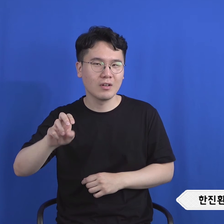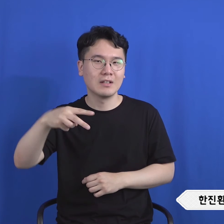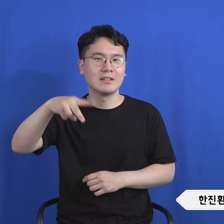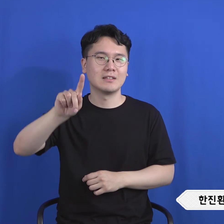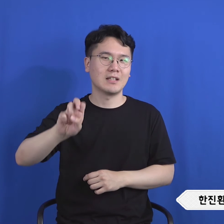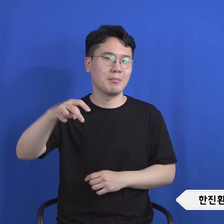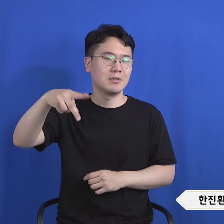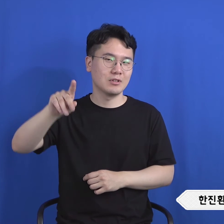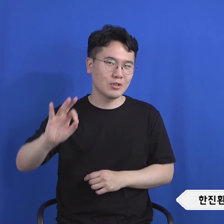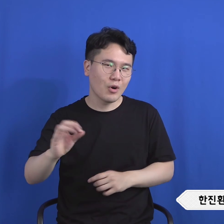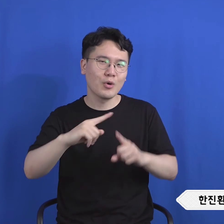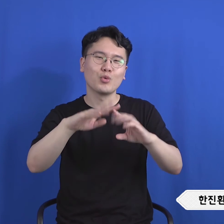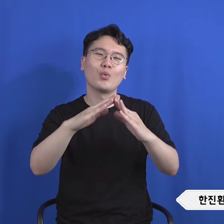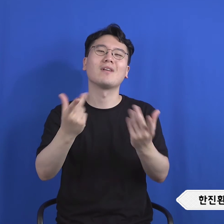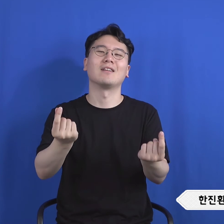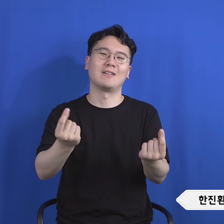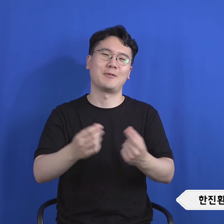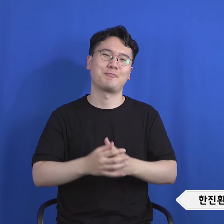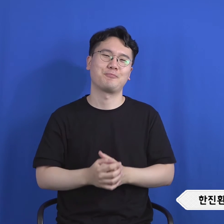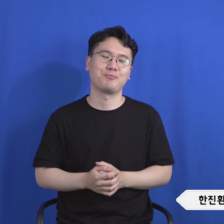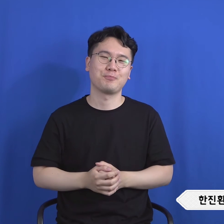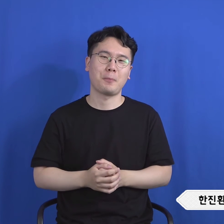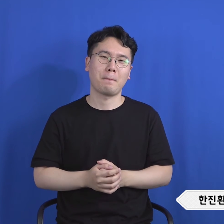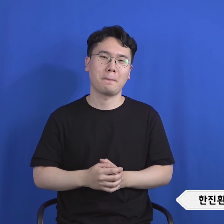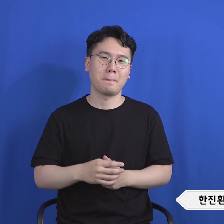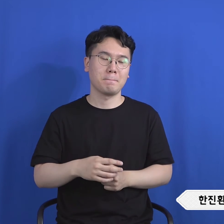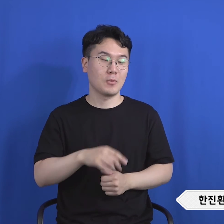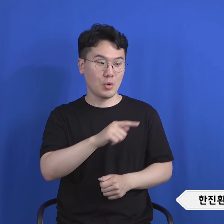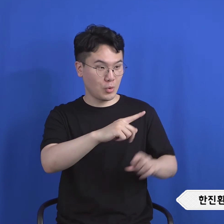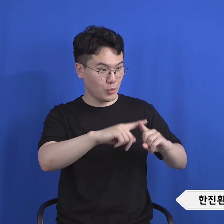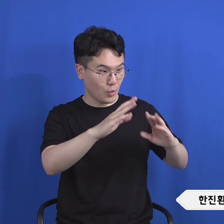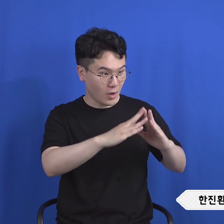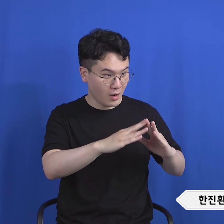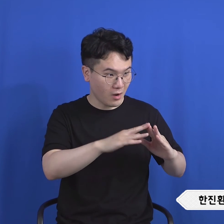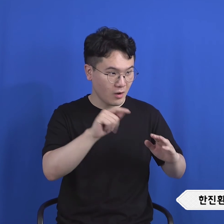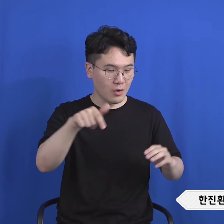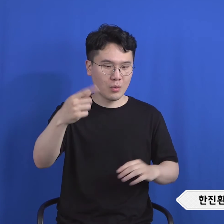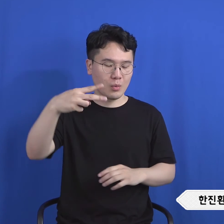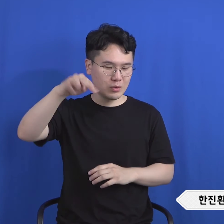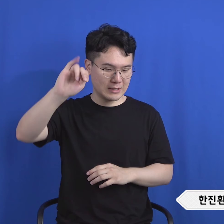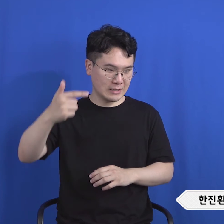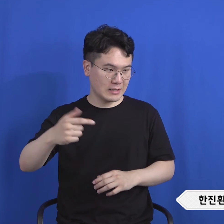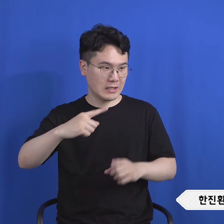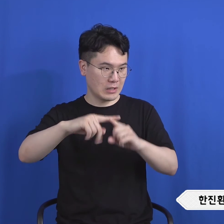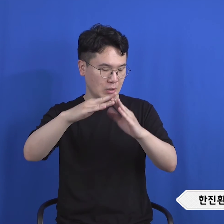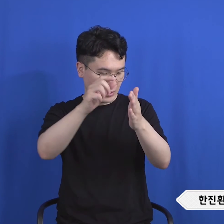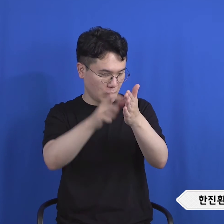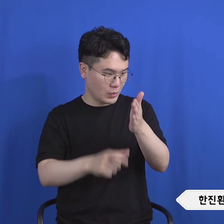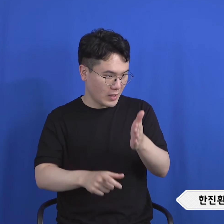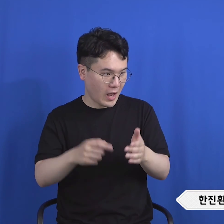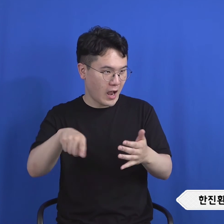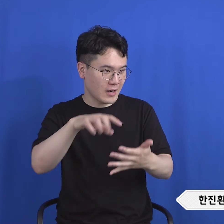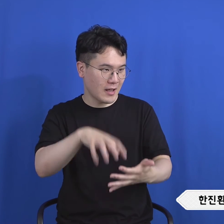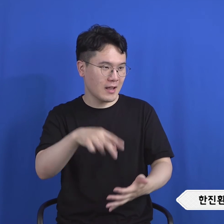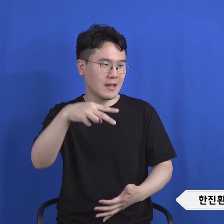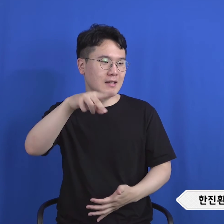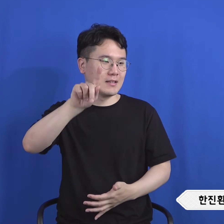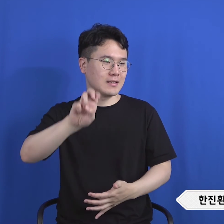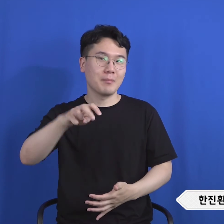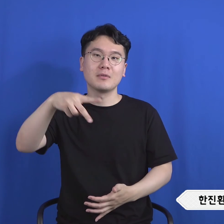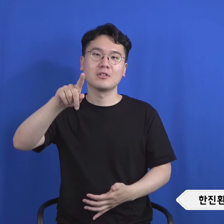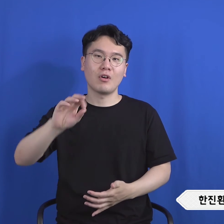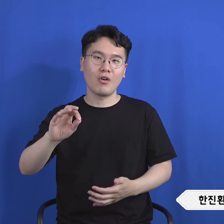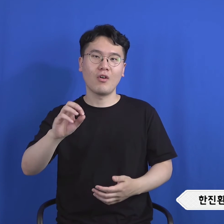다른 목사님들, 장로님들이 다 그럽니다. 서문교회는 고신교단의 삼성이다. 뭘 보고 그러는지